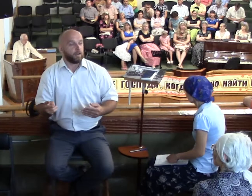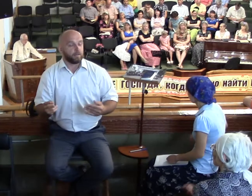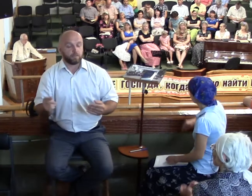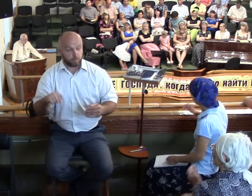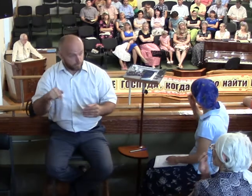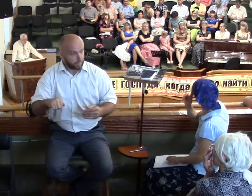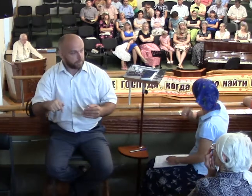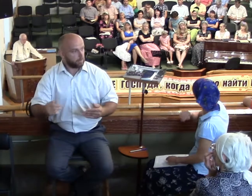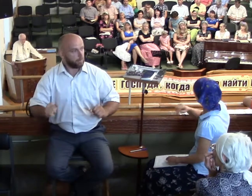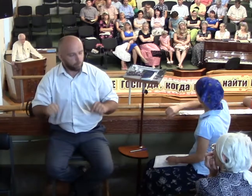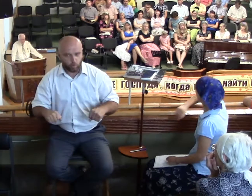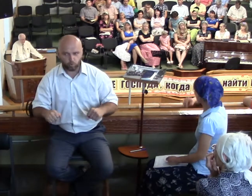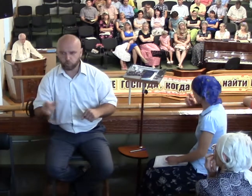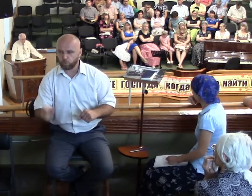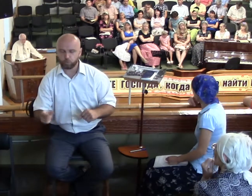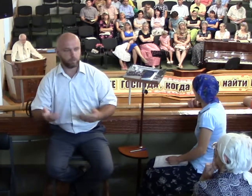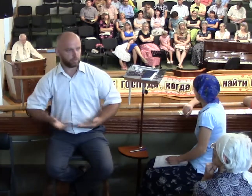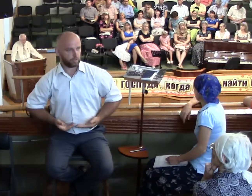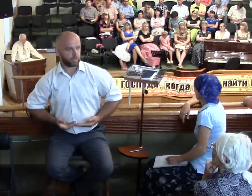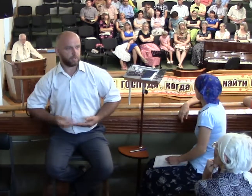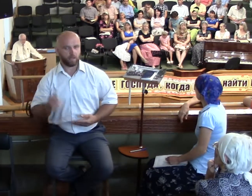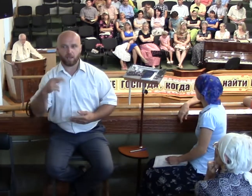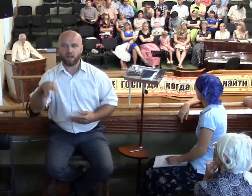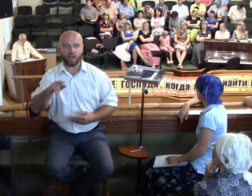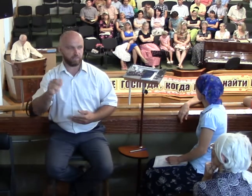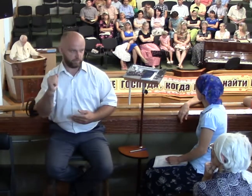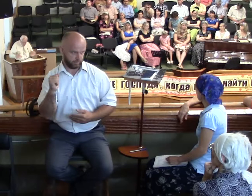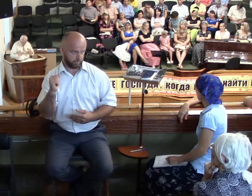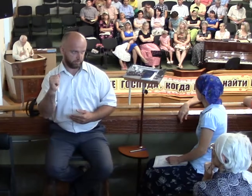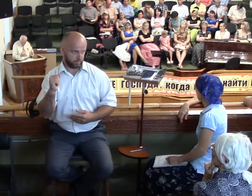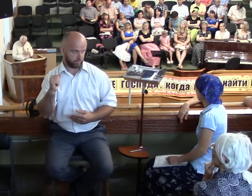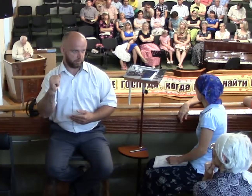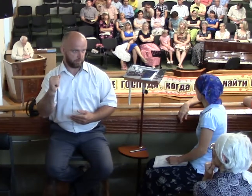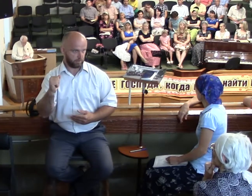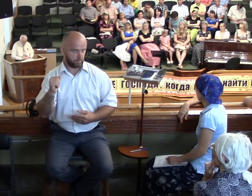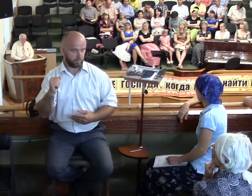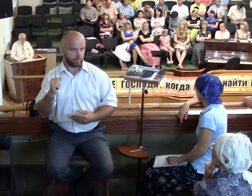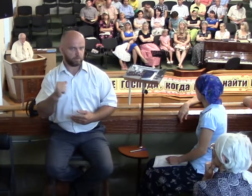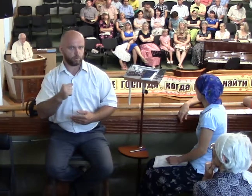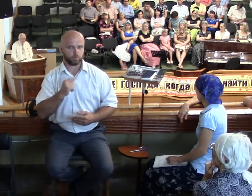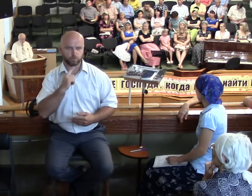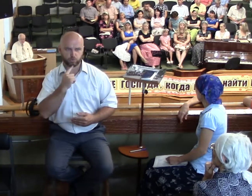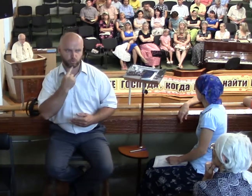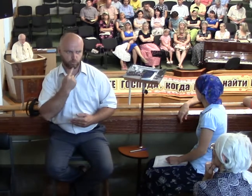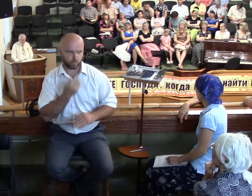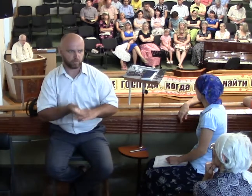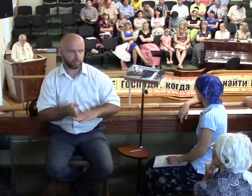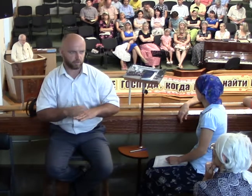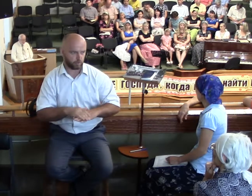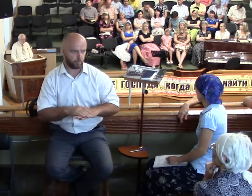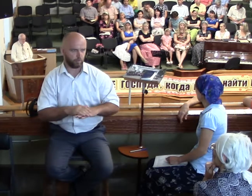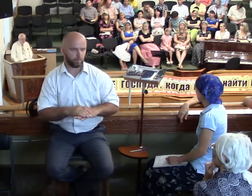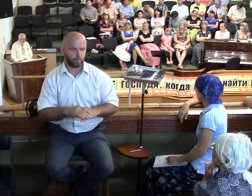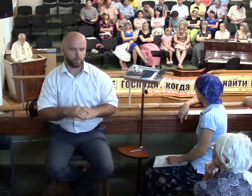приятно? Нет. Ты хочешь в нем всегда оставаться. Поэтому пришел Иисус Христос, чтобы спасти